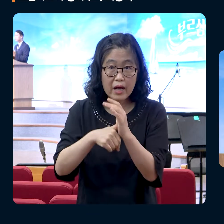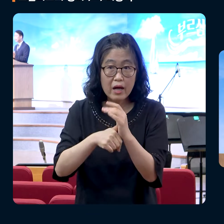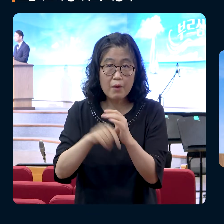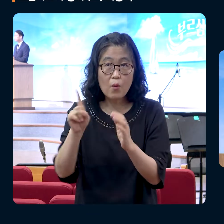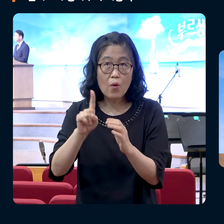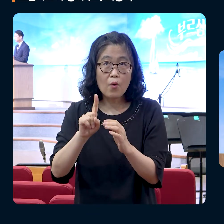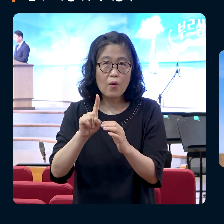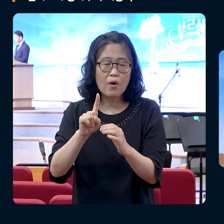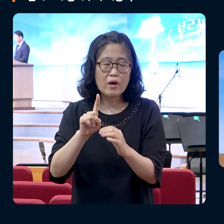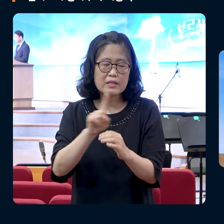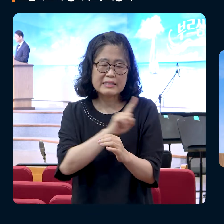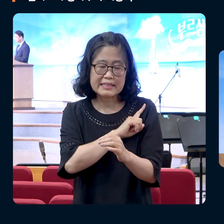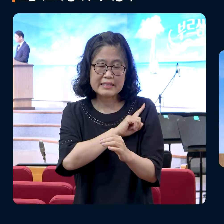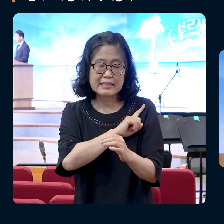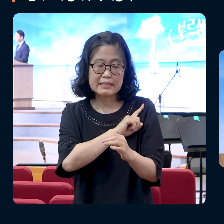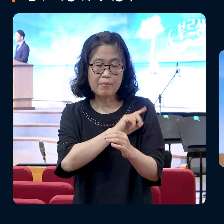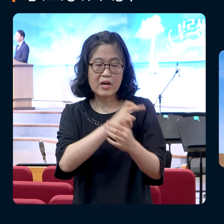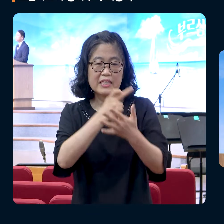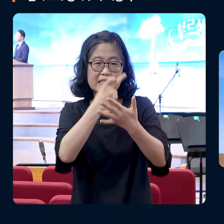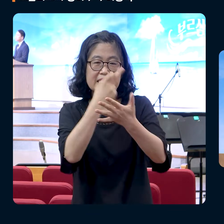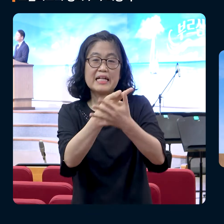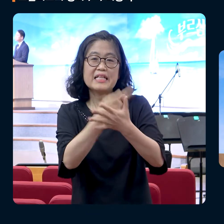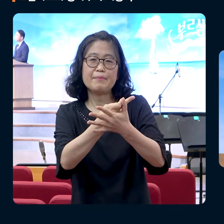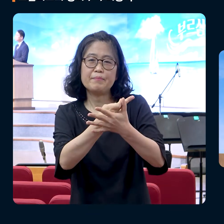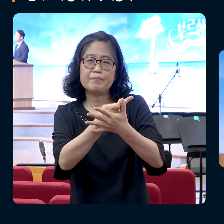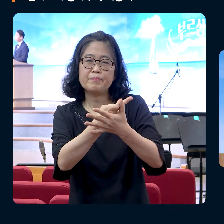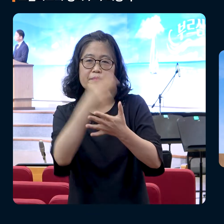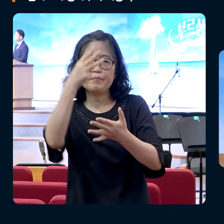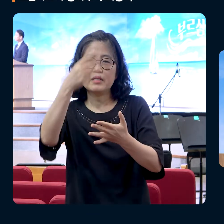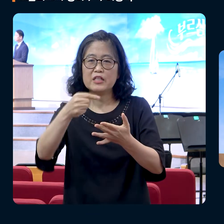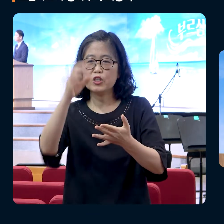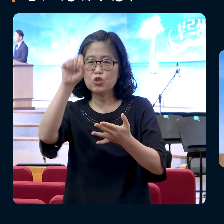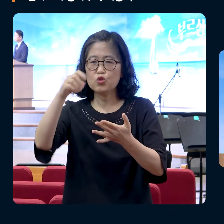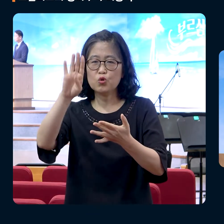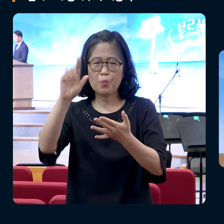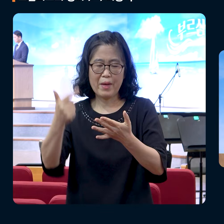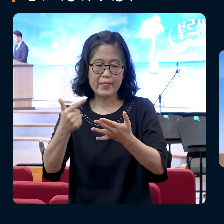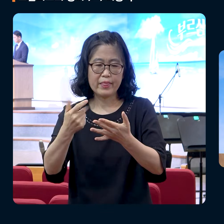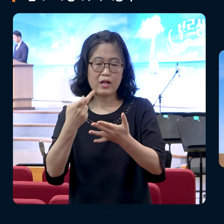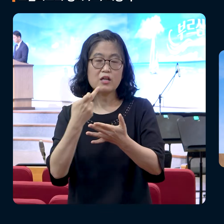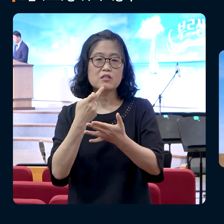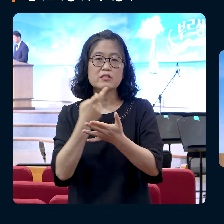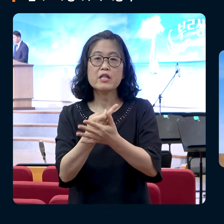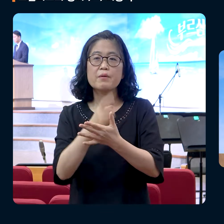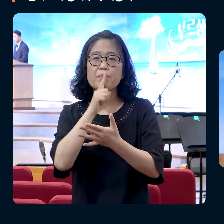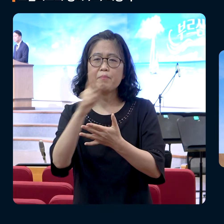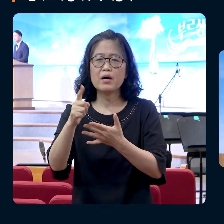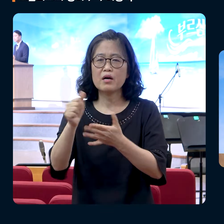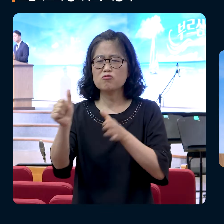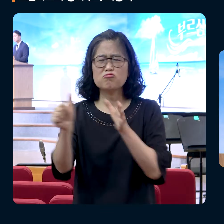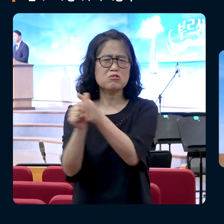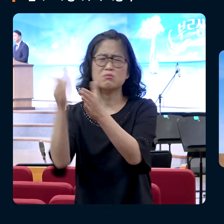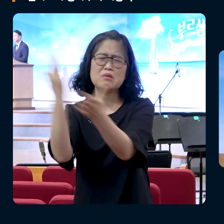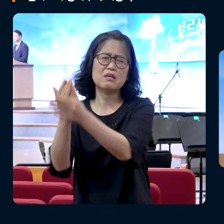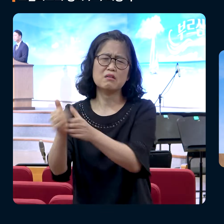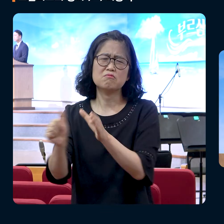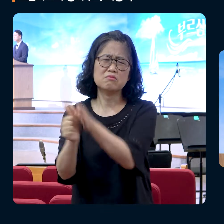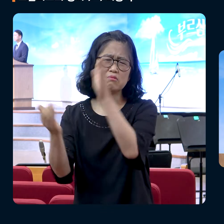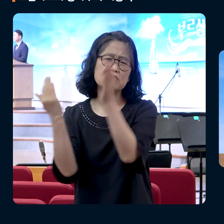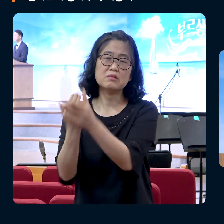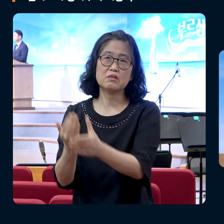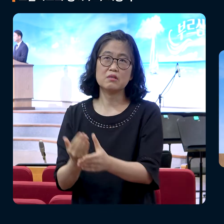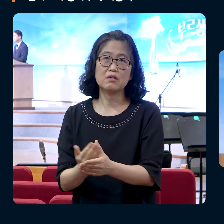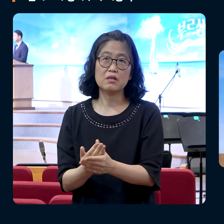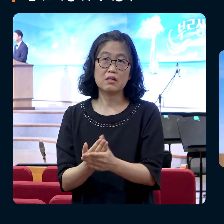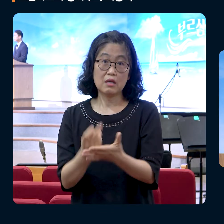가장 맞이였던 첫째였던 르우벤이 요셉을 죽이지 말라라고 이렇게 이야기를 합니다. 이 르우벤이라는